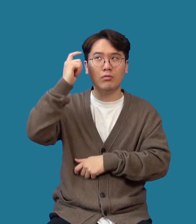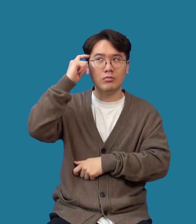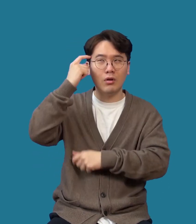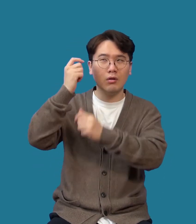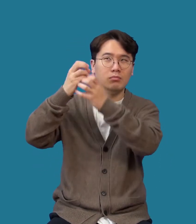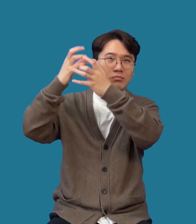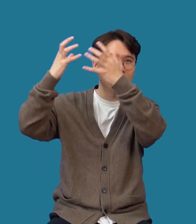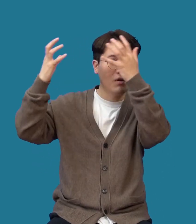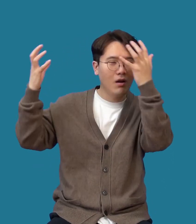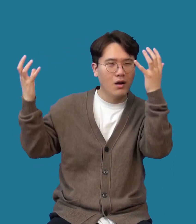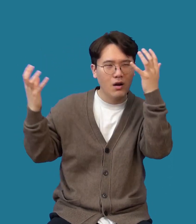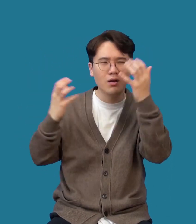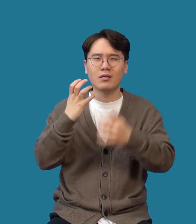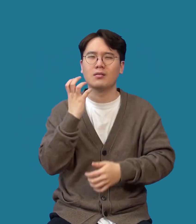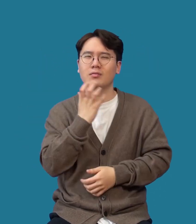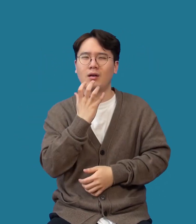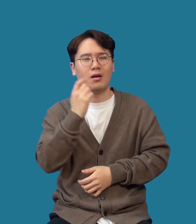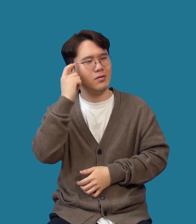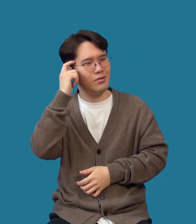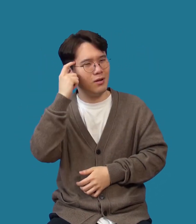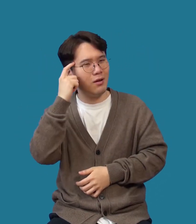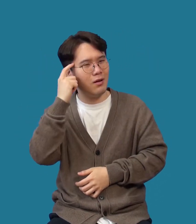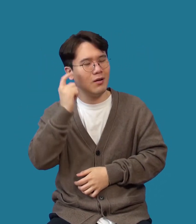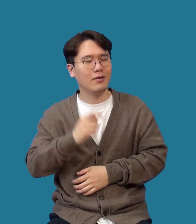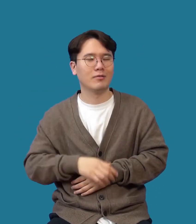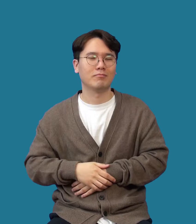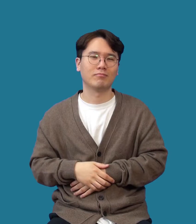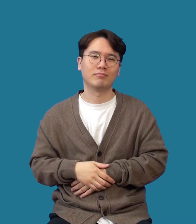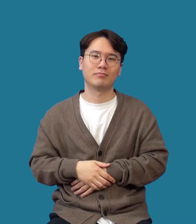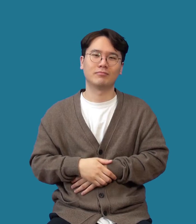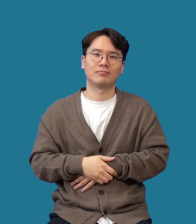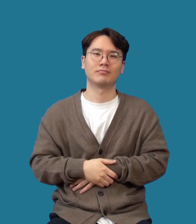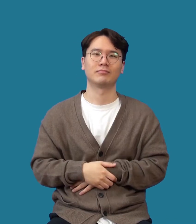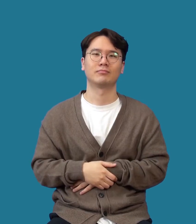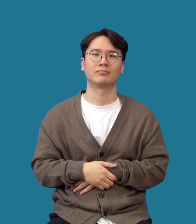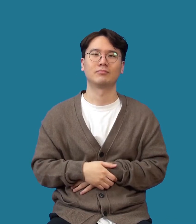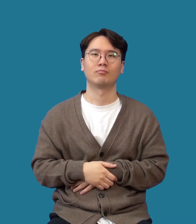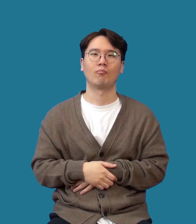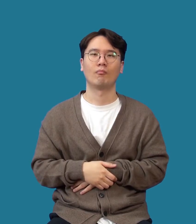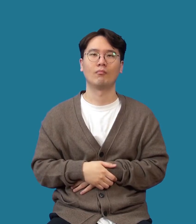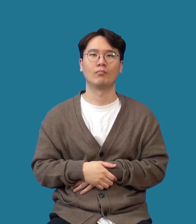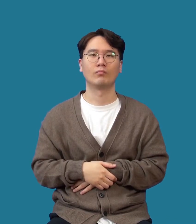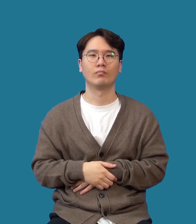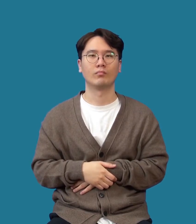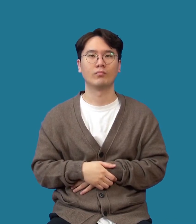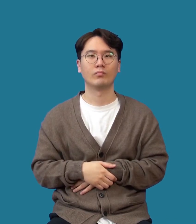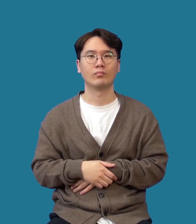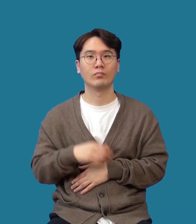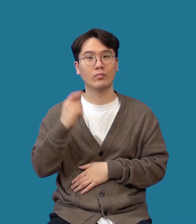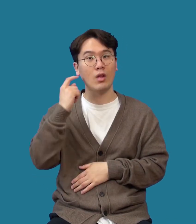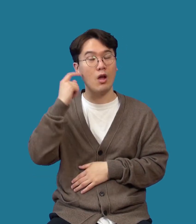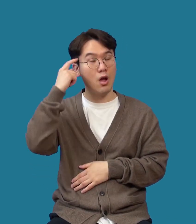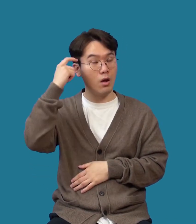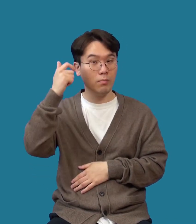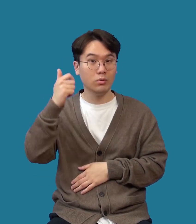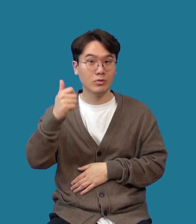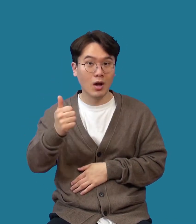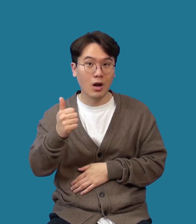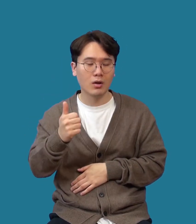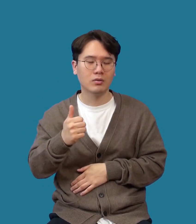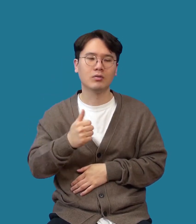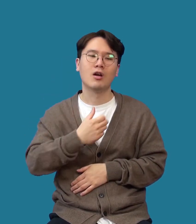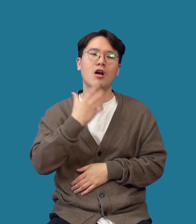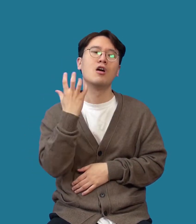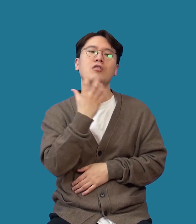그냥 발동이 됩니다. 더 호기심이 생깁니다. 목사가 여러분 성적인 유혹 그런